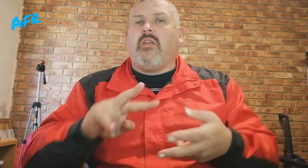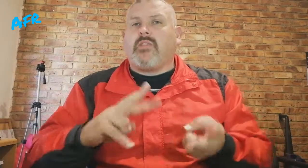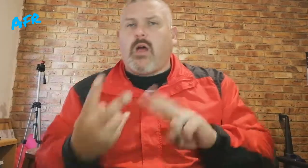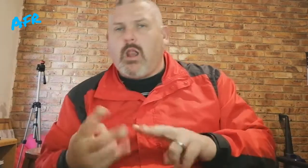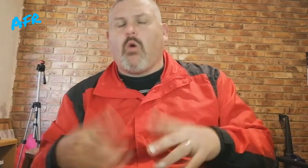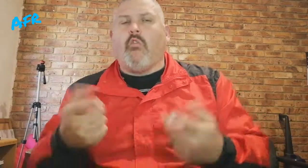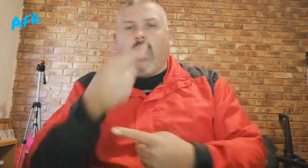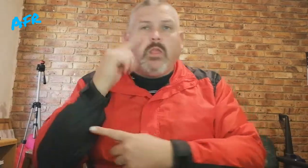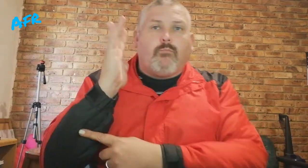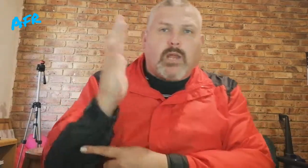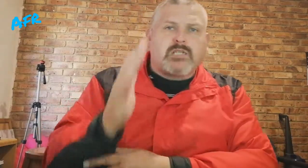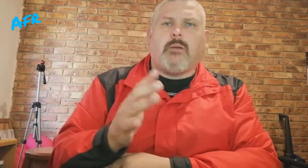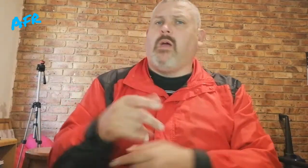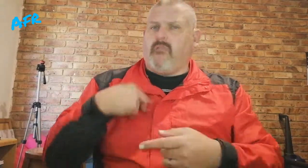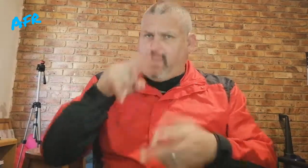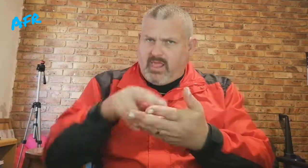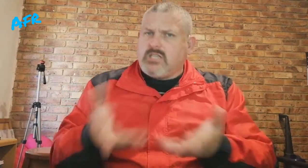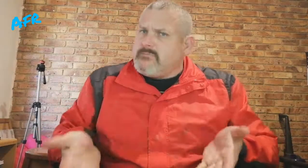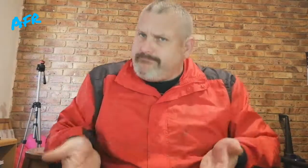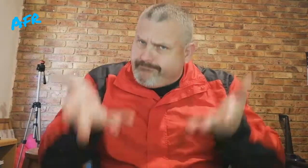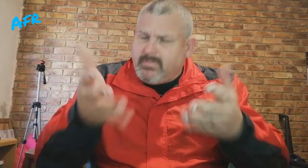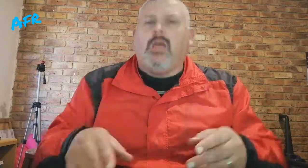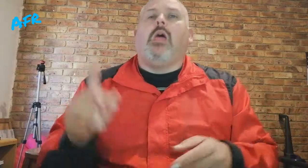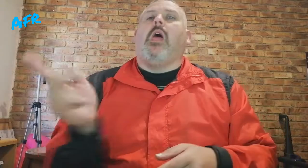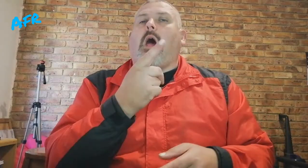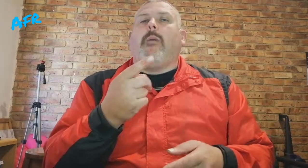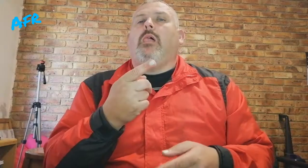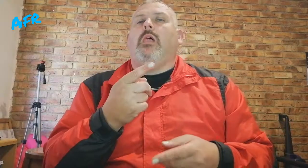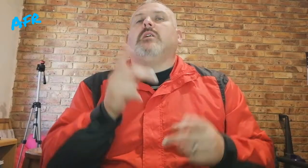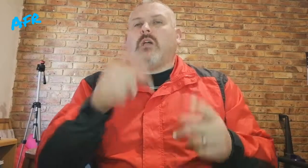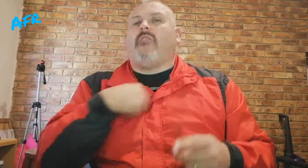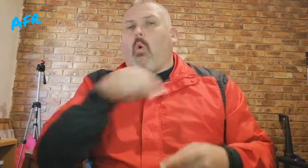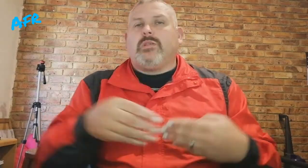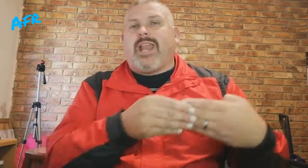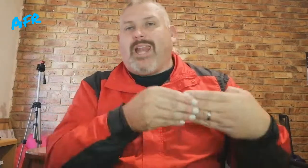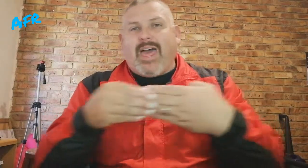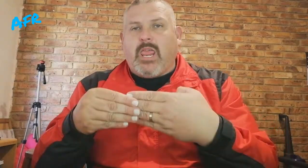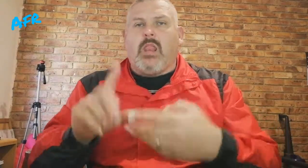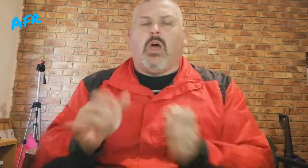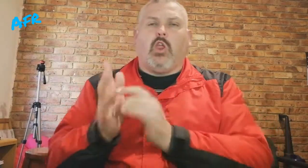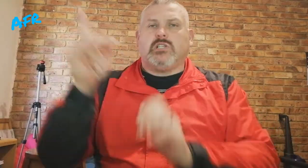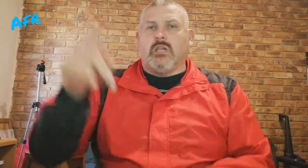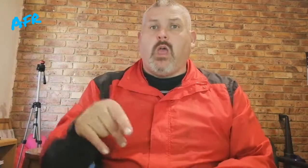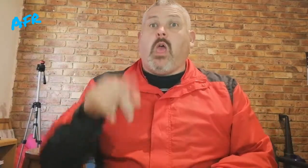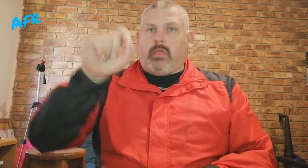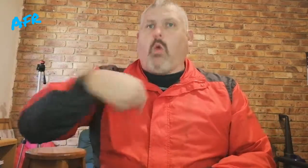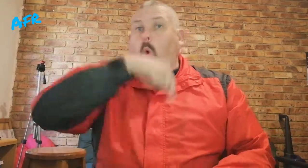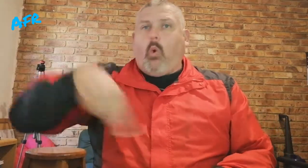lewende vertaling, of boodskap lees, allemaal sal vir ons lei na Jesus, Nou,